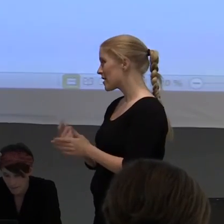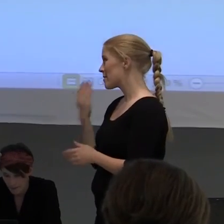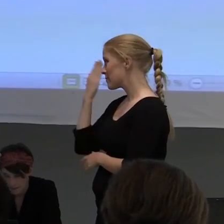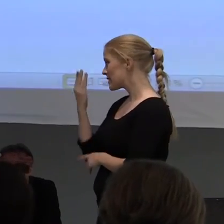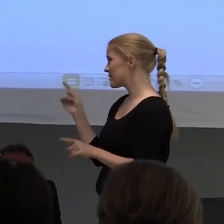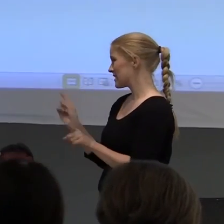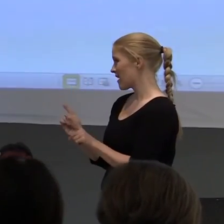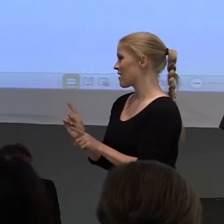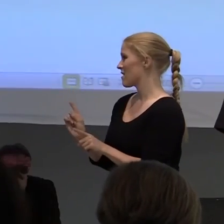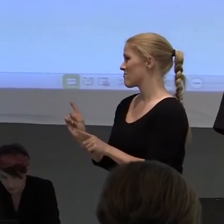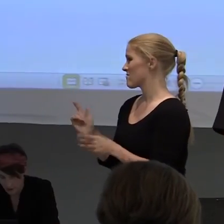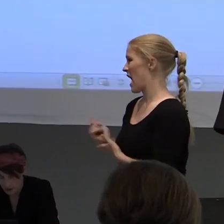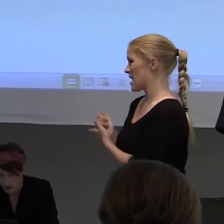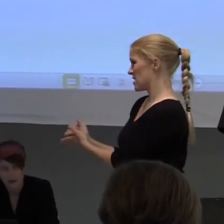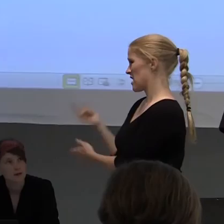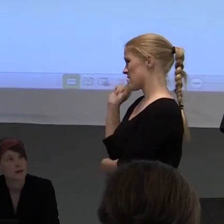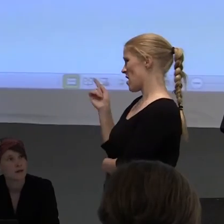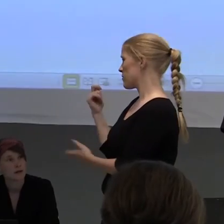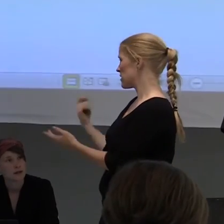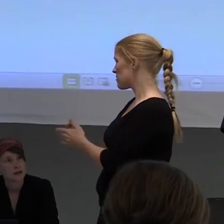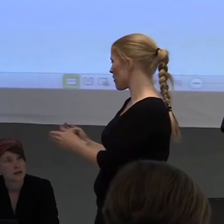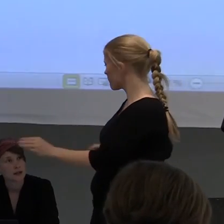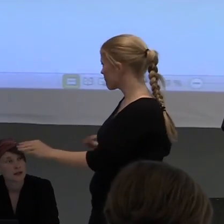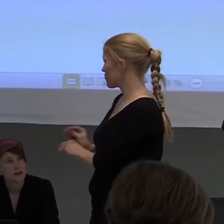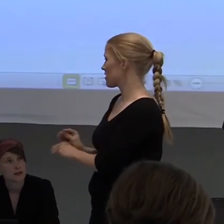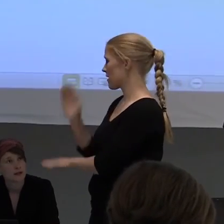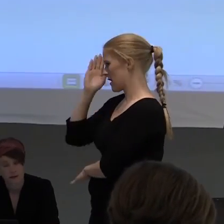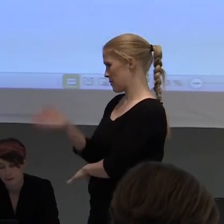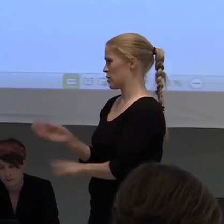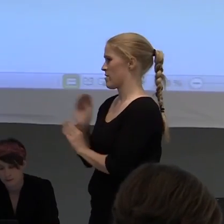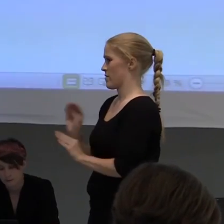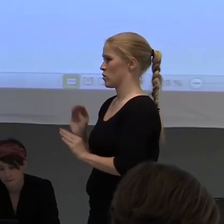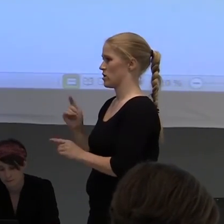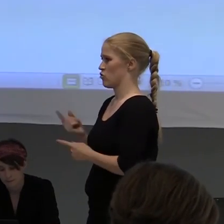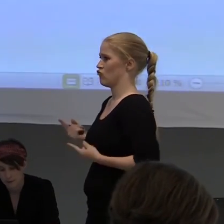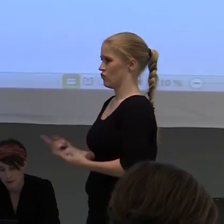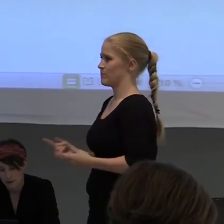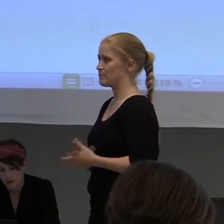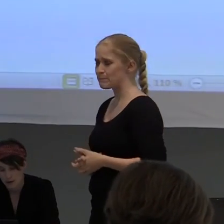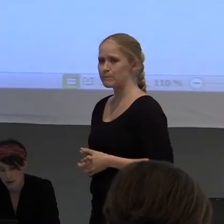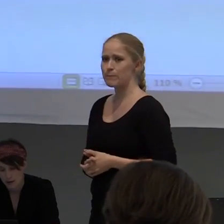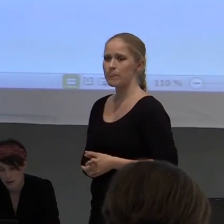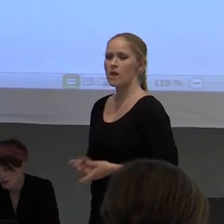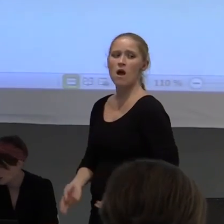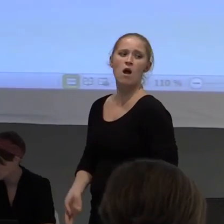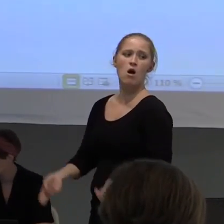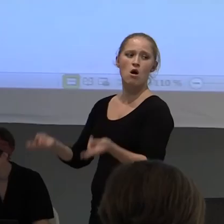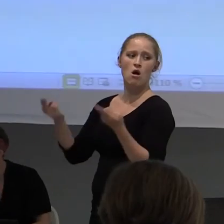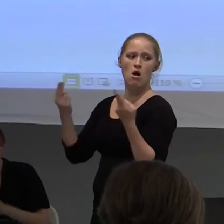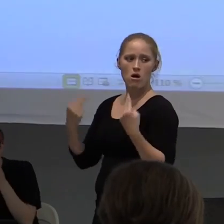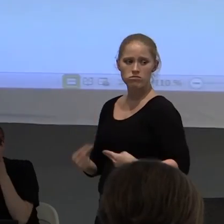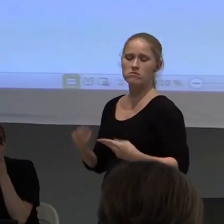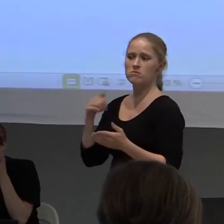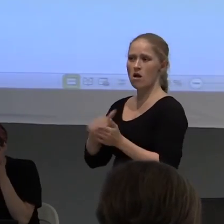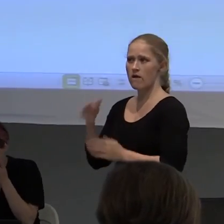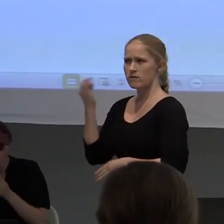nějakou nepřímou pedagogickou činnost, což si myslím, že je krok pozitivní. A další věc, co funguje, pokud ty ředitelé si do